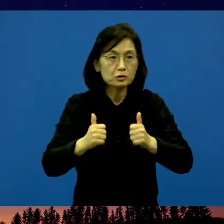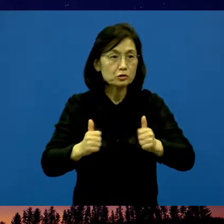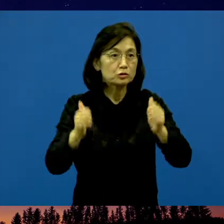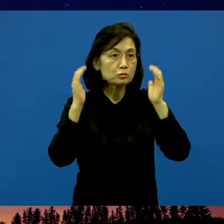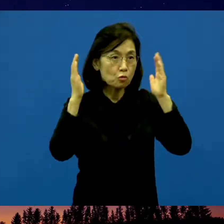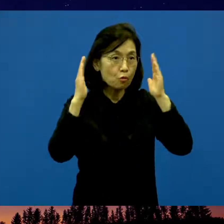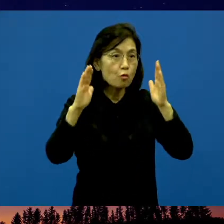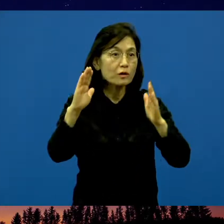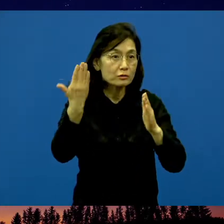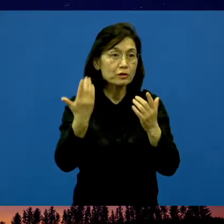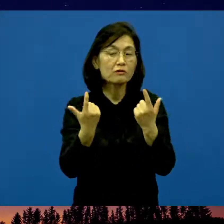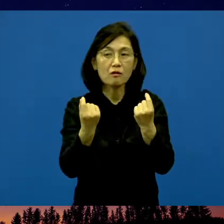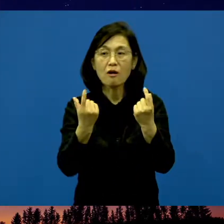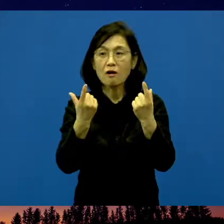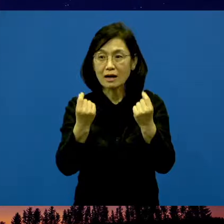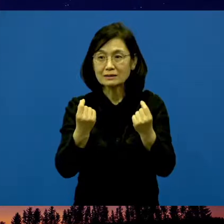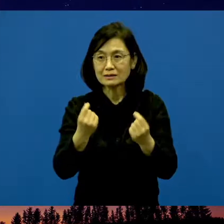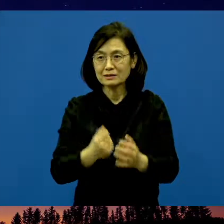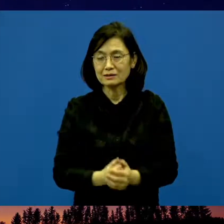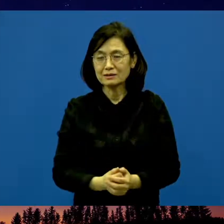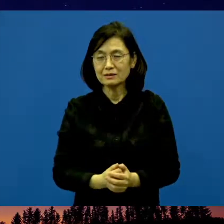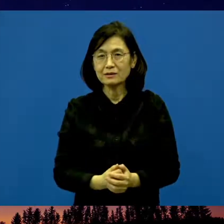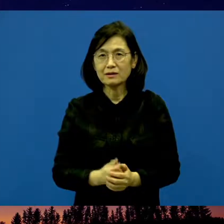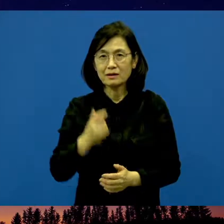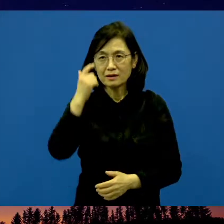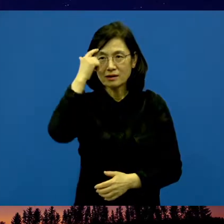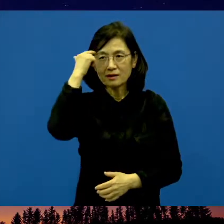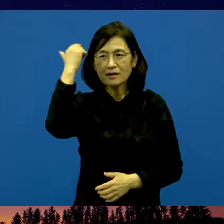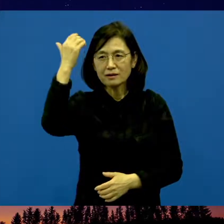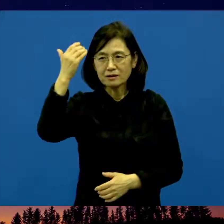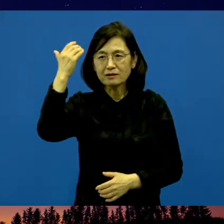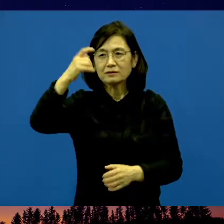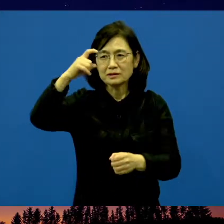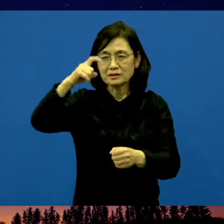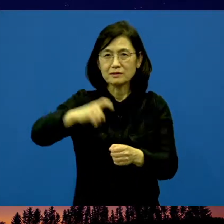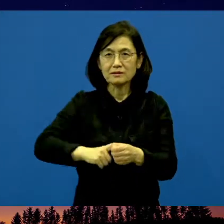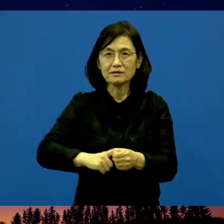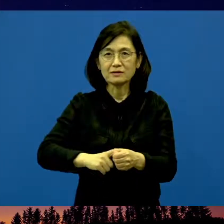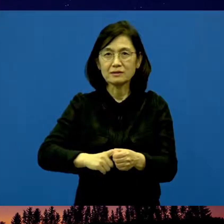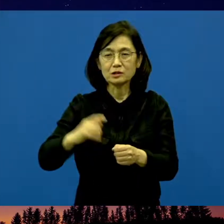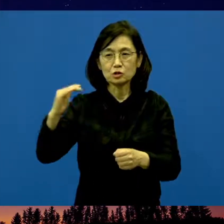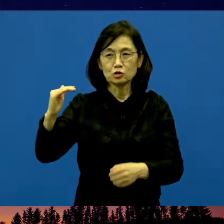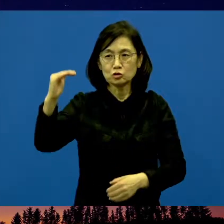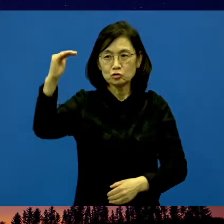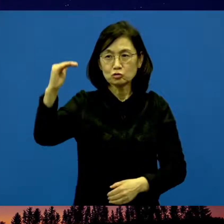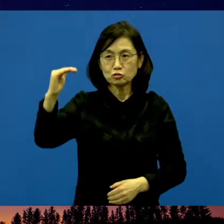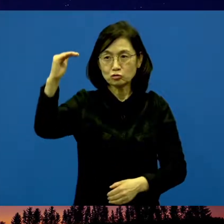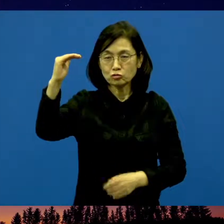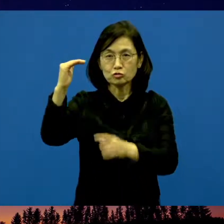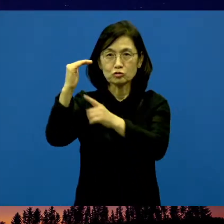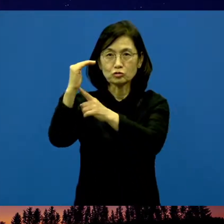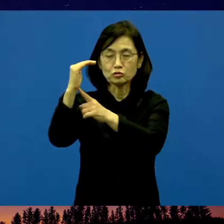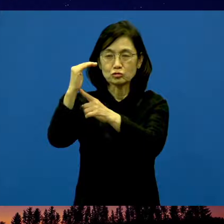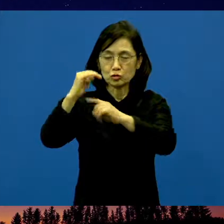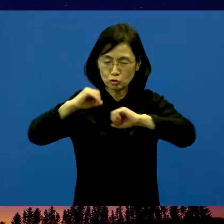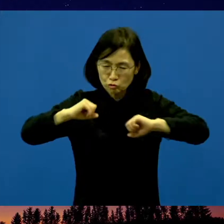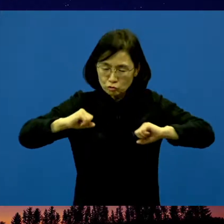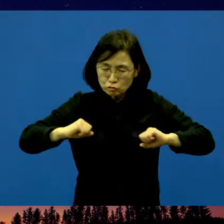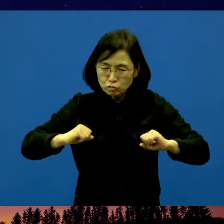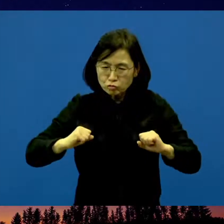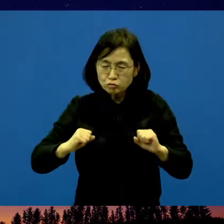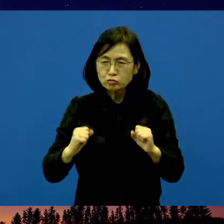이런 영적 성숙의 속도, 그죠? 속도, 그 수준은 순종의 여부에 달려있다는